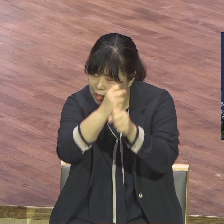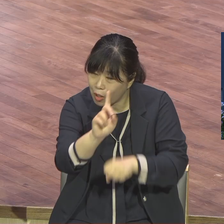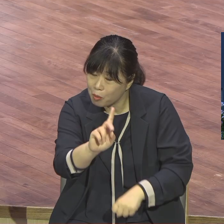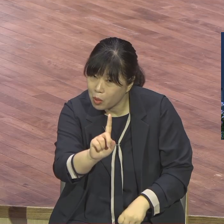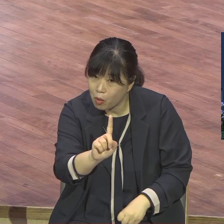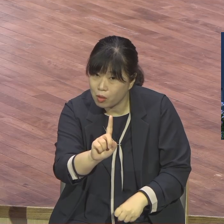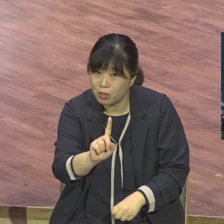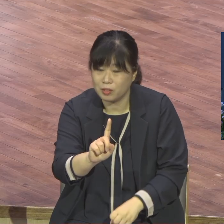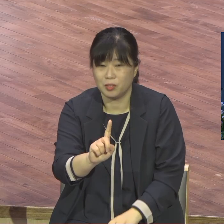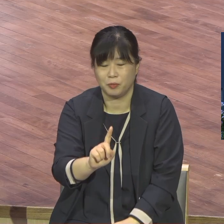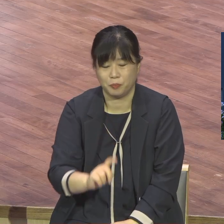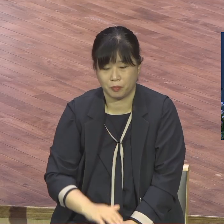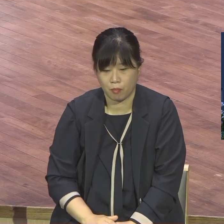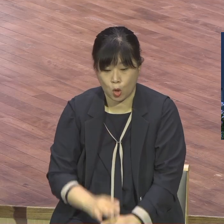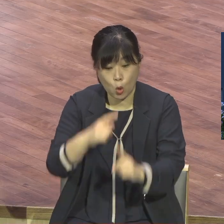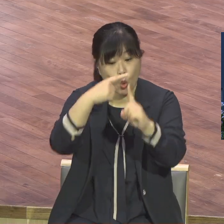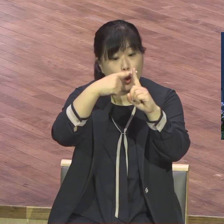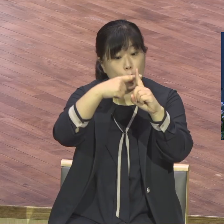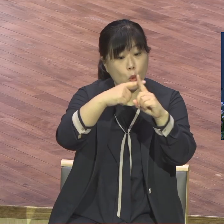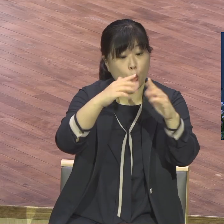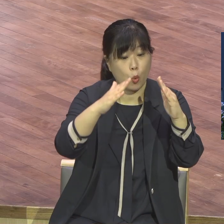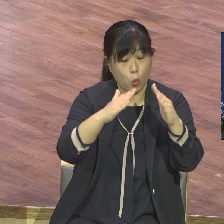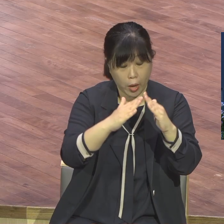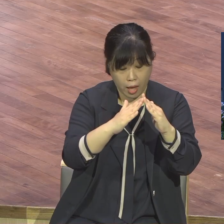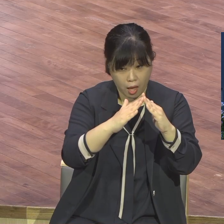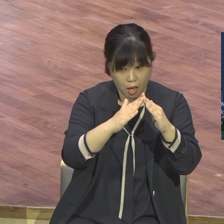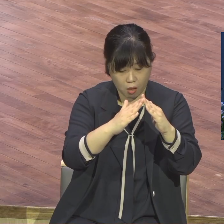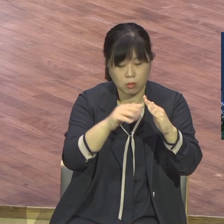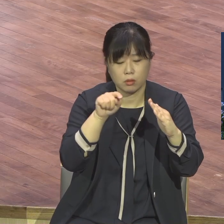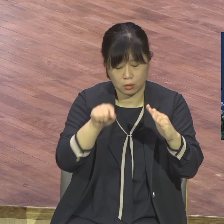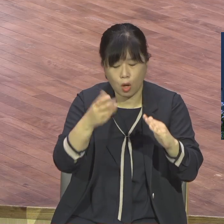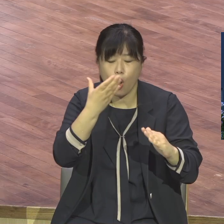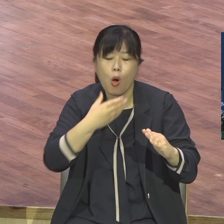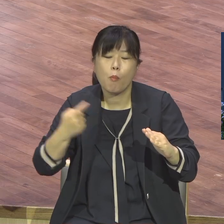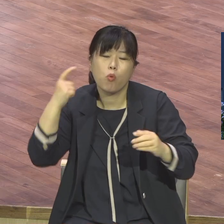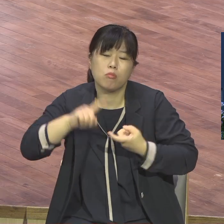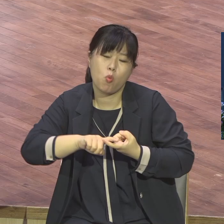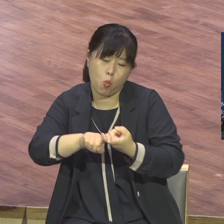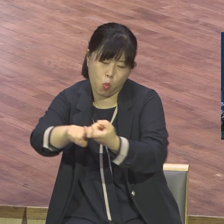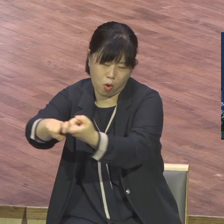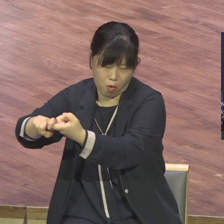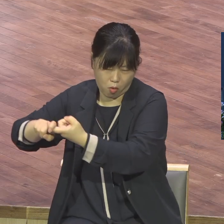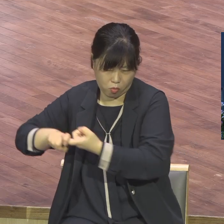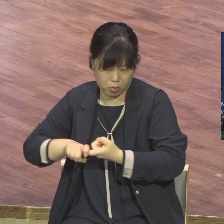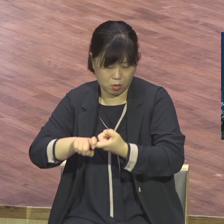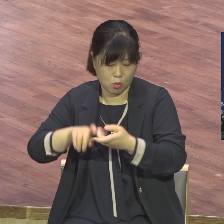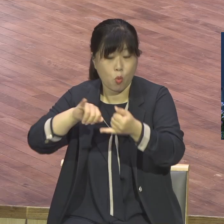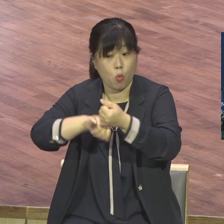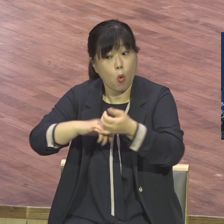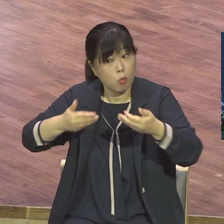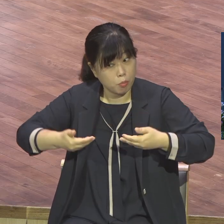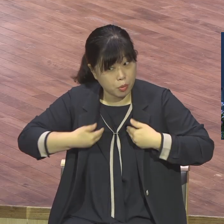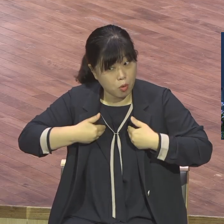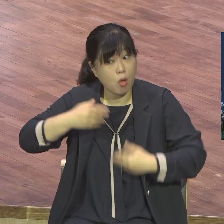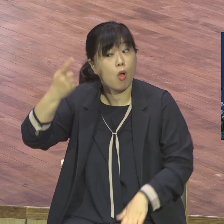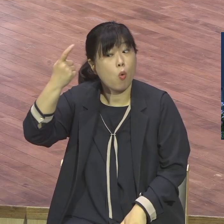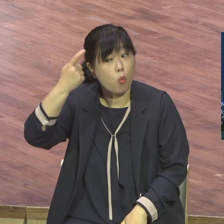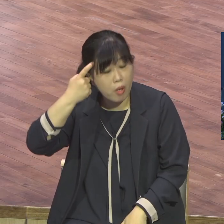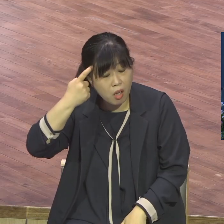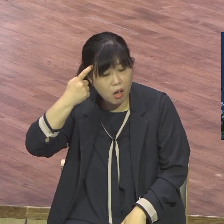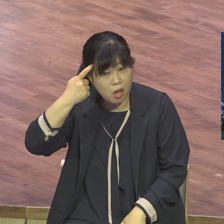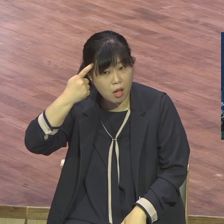공동체는 복음으로 완전히 원리스에게 생명 살리는 하나님의 사업을